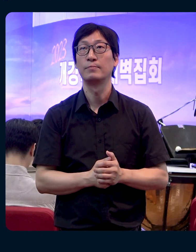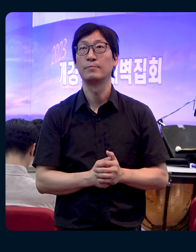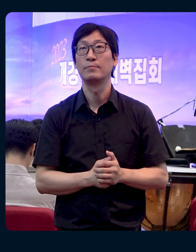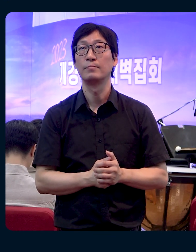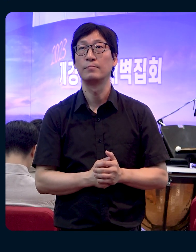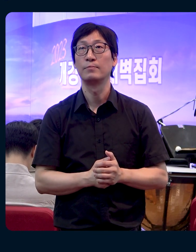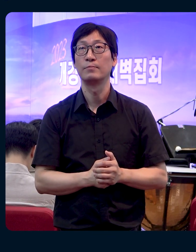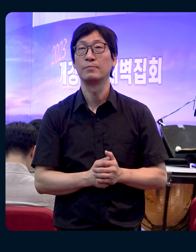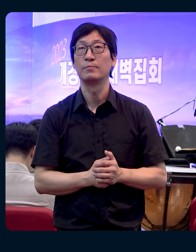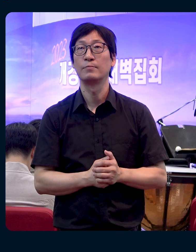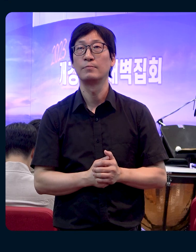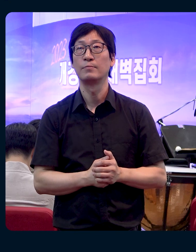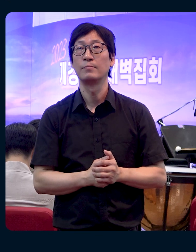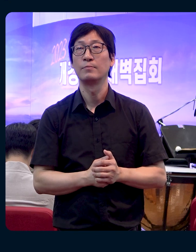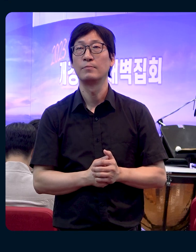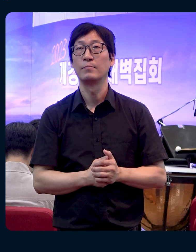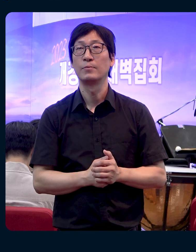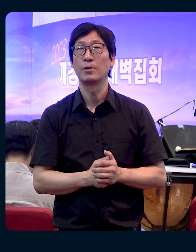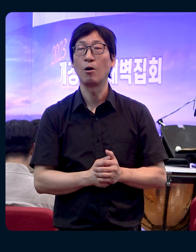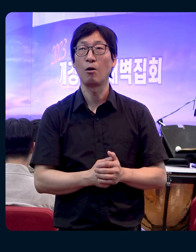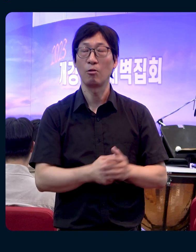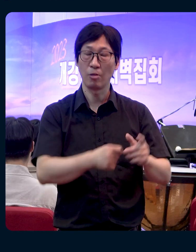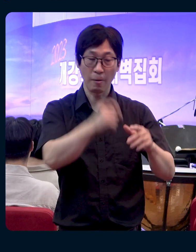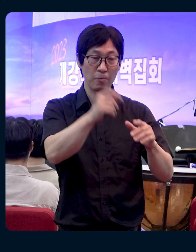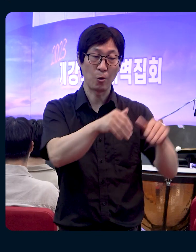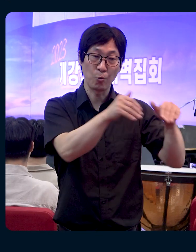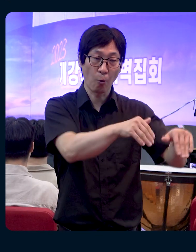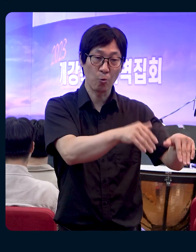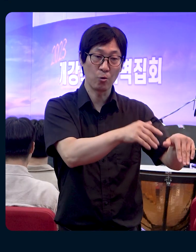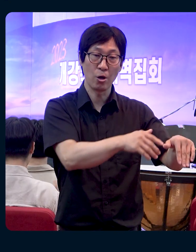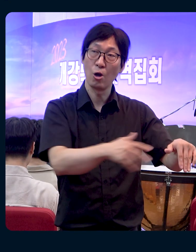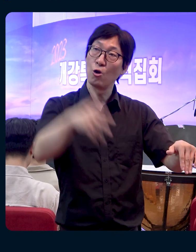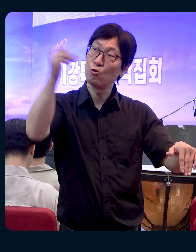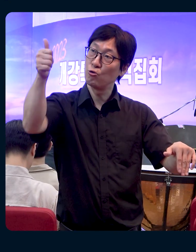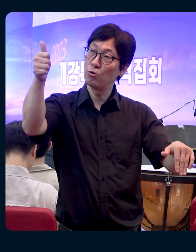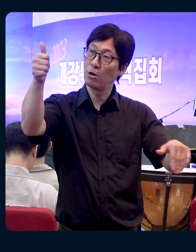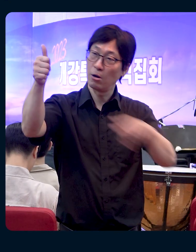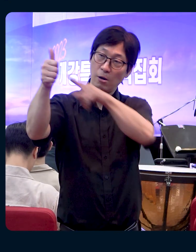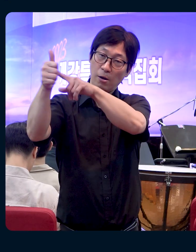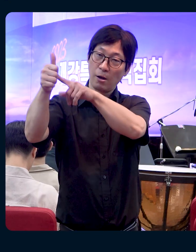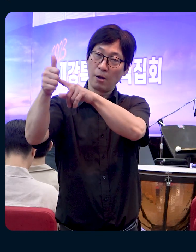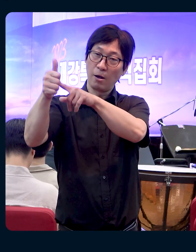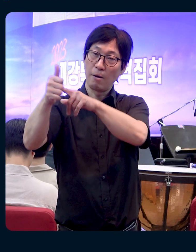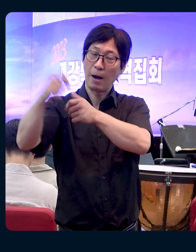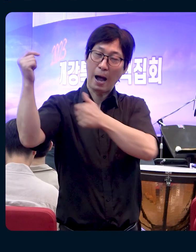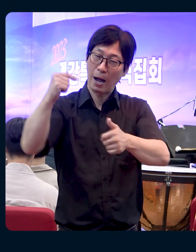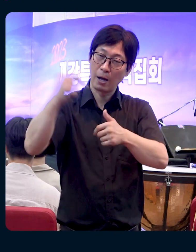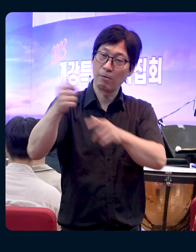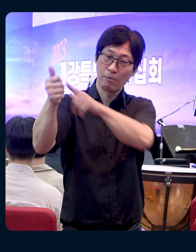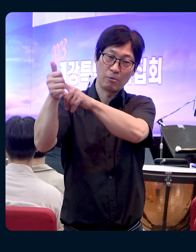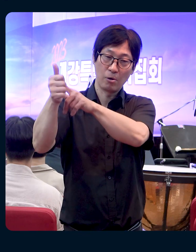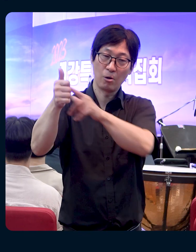식모 그러니까 하녀들이 뭐예요? 주인 밥 주면서 안 볼 때 침 뱉잖아요.